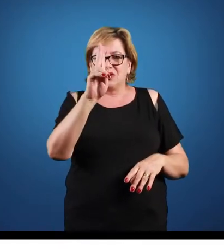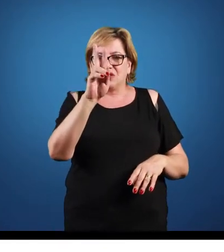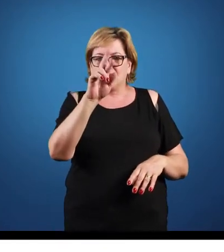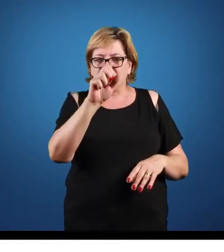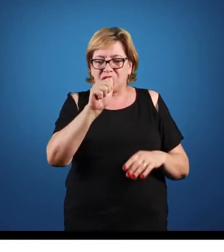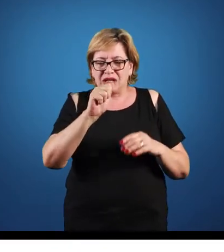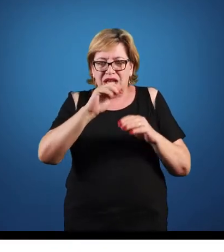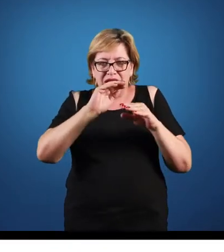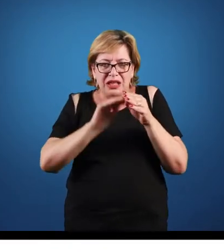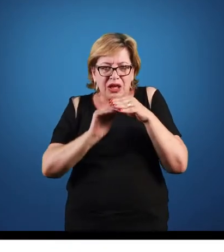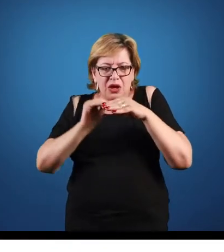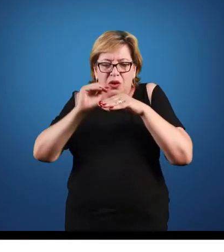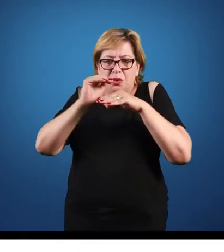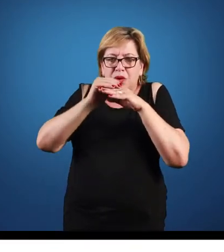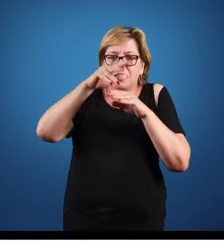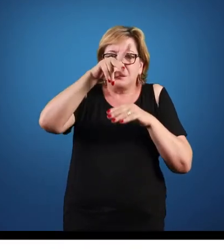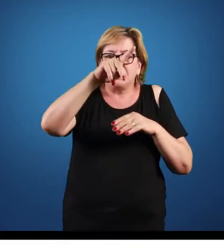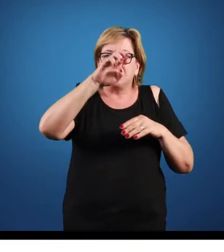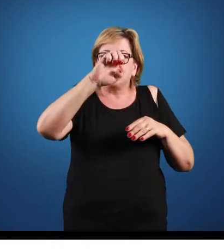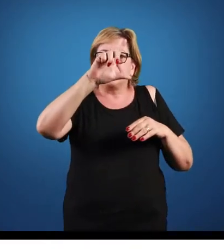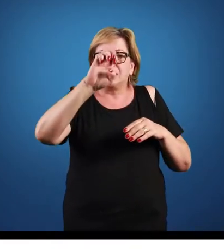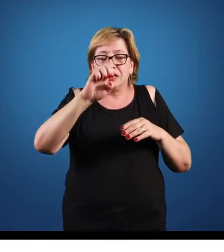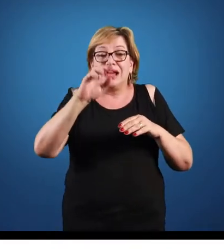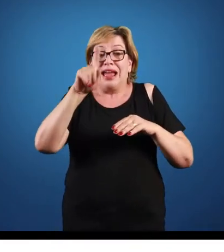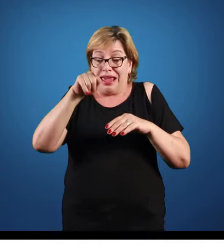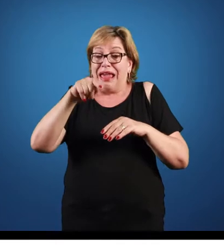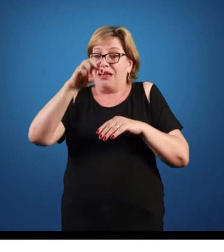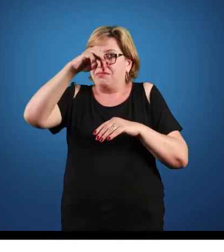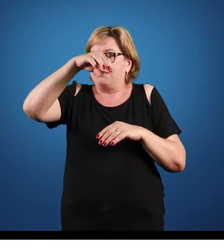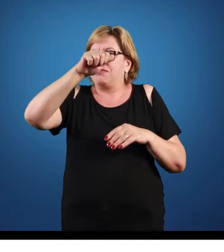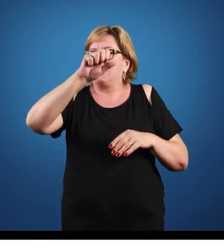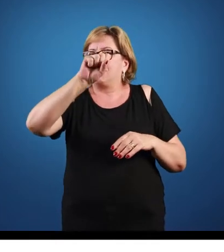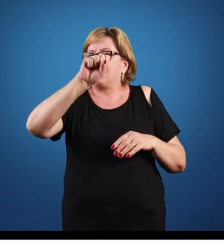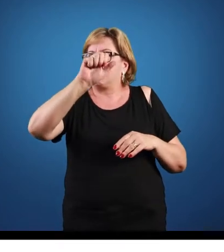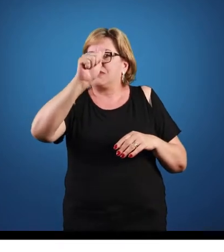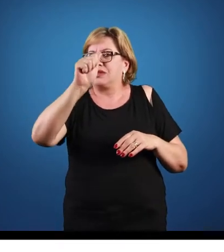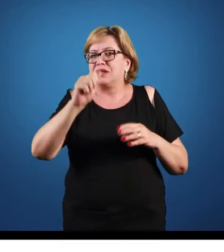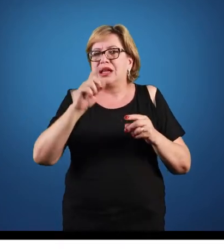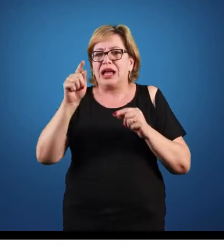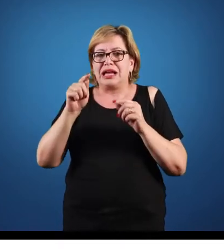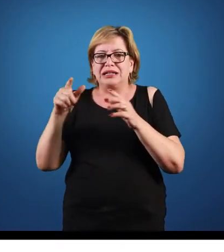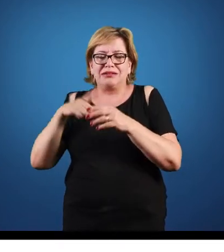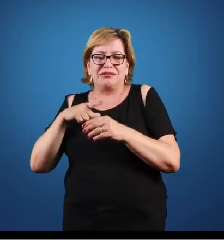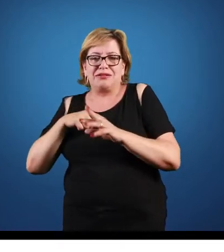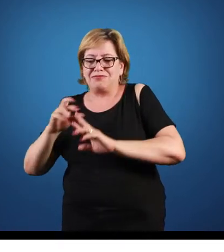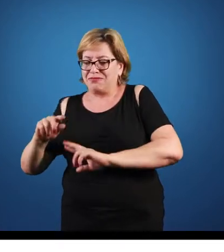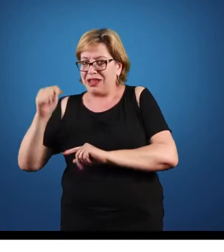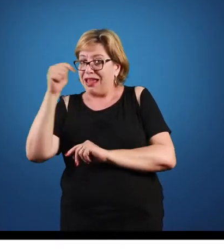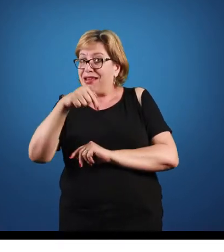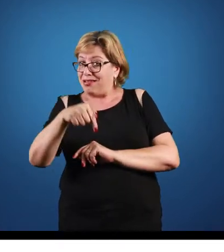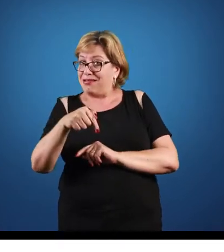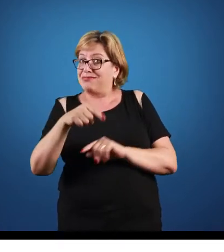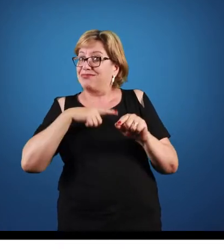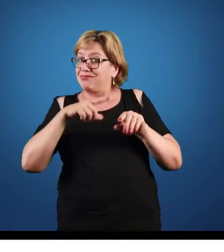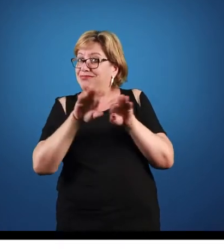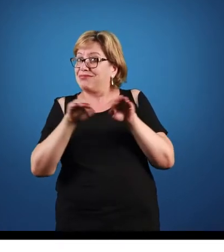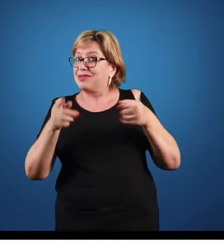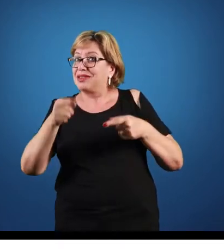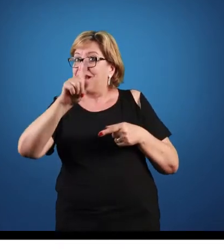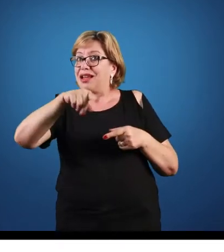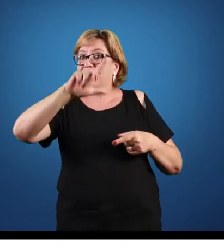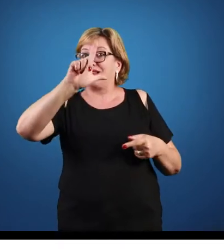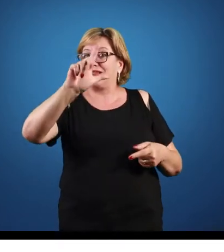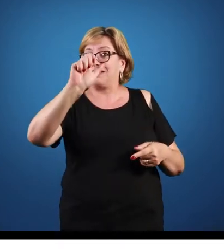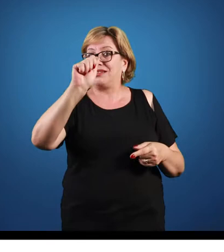na na pele no caso do filme a pele é feita com massa né os personagens estão aqui já são com látex um bo mas é um processo é um processo